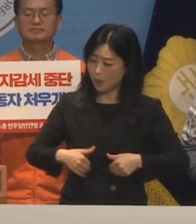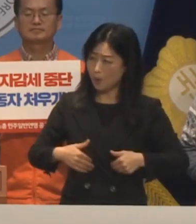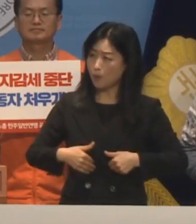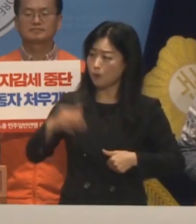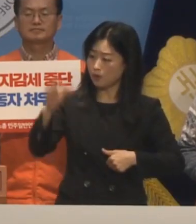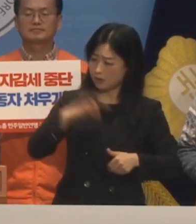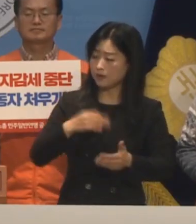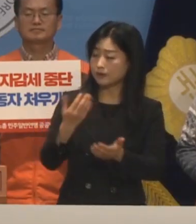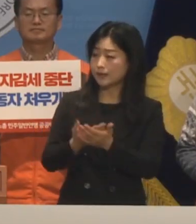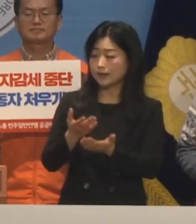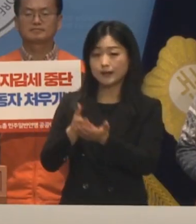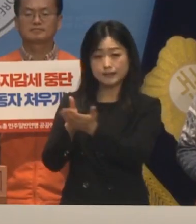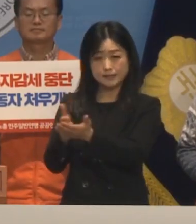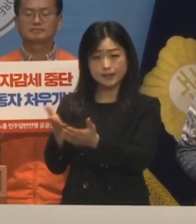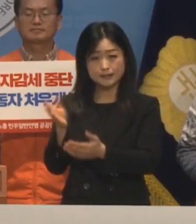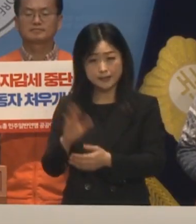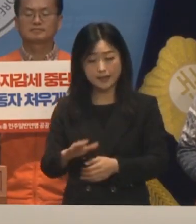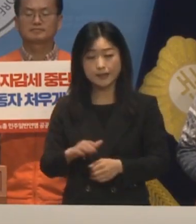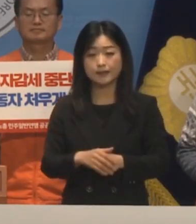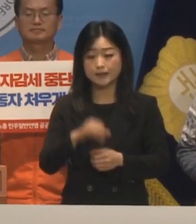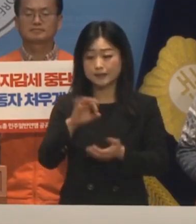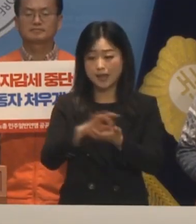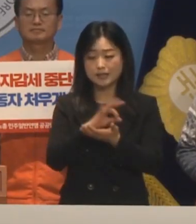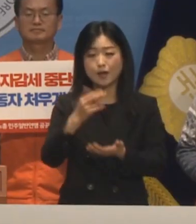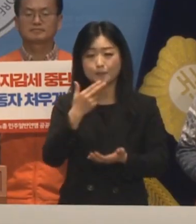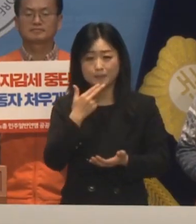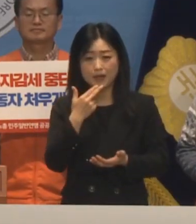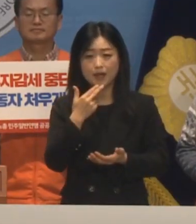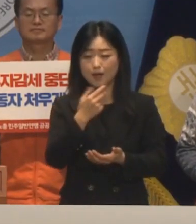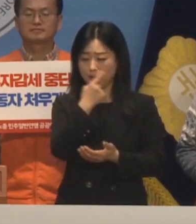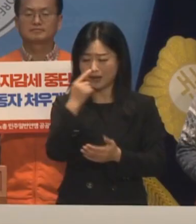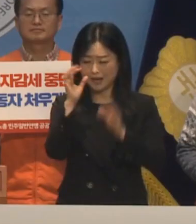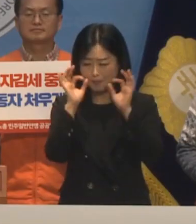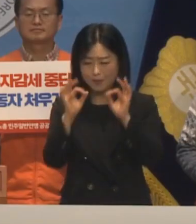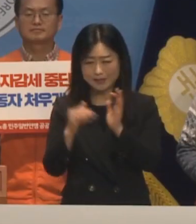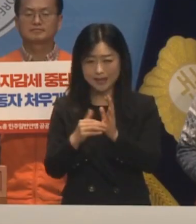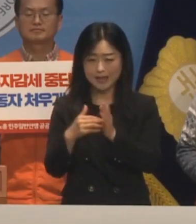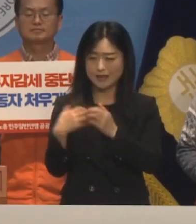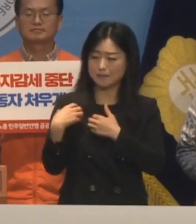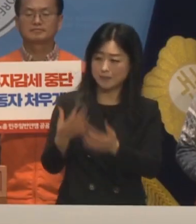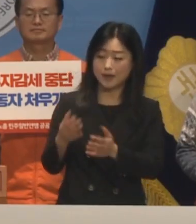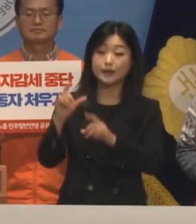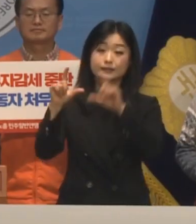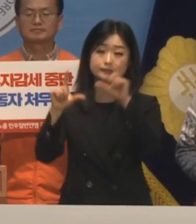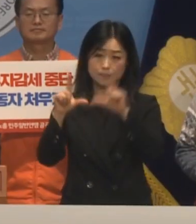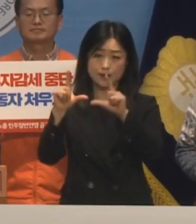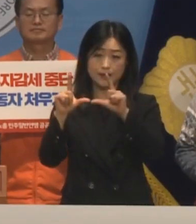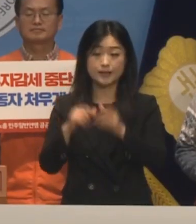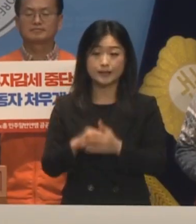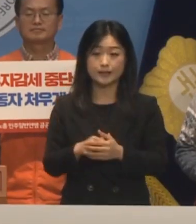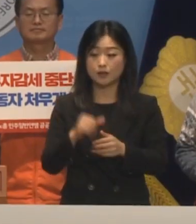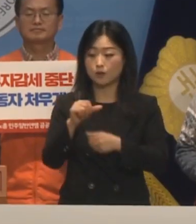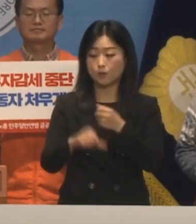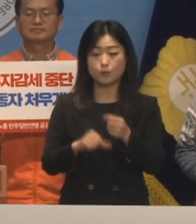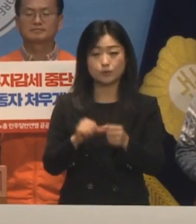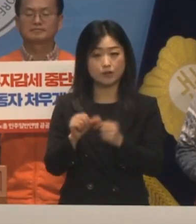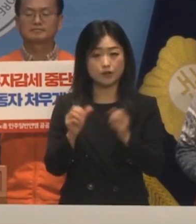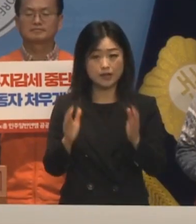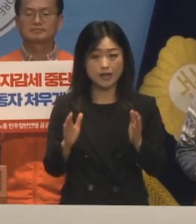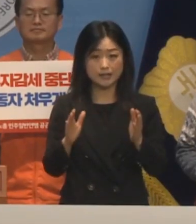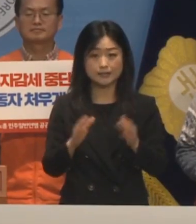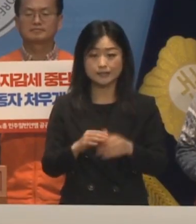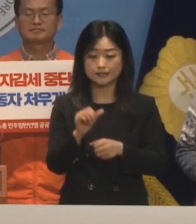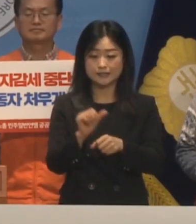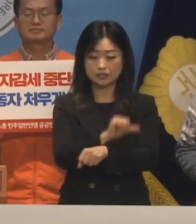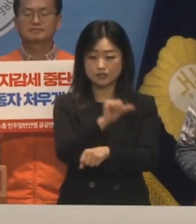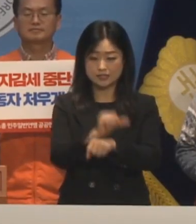반드시 지급해달라고 요구하고 있지만 예산이 없다, 검토해보겠다 등의 책임을 회피하고 있습니다. 지난 5년간 우리는